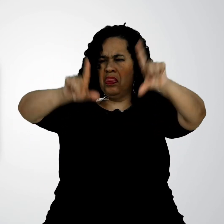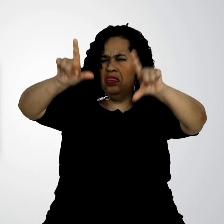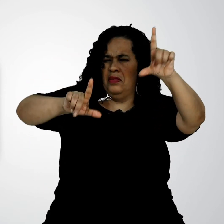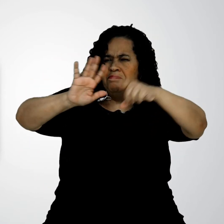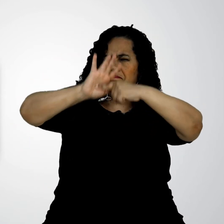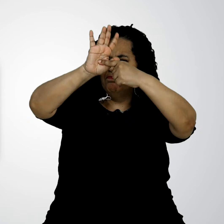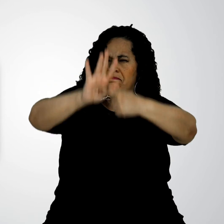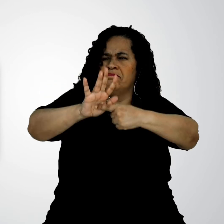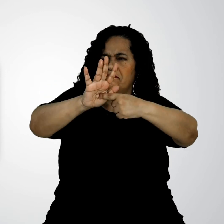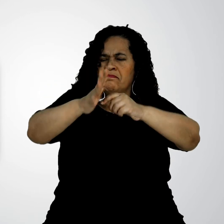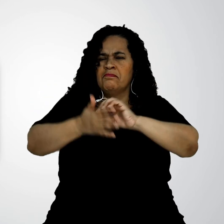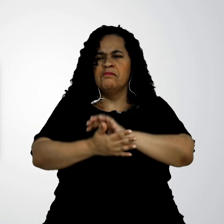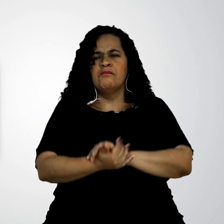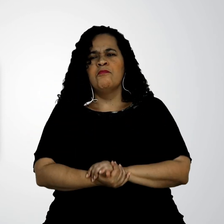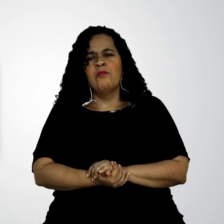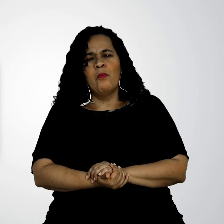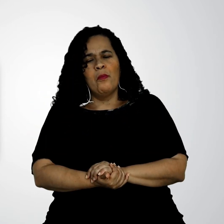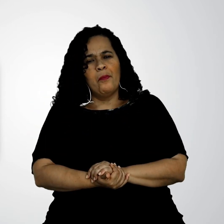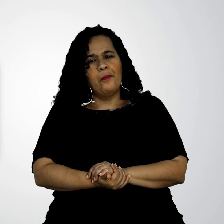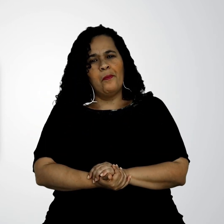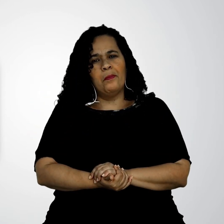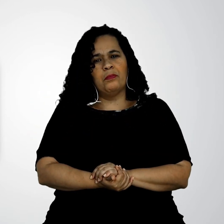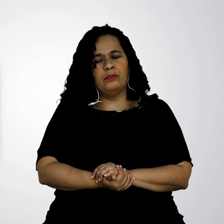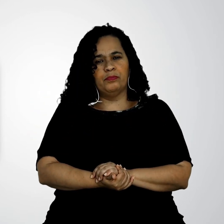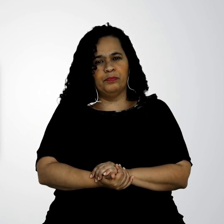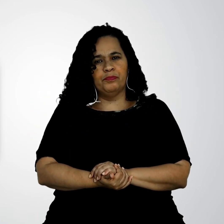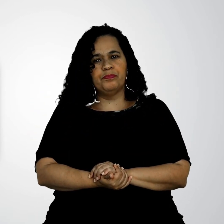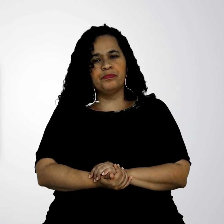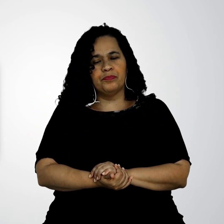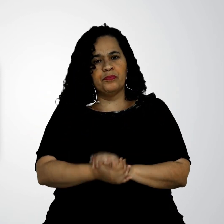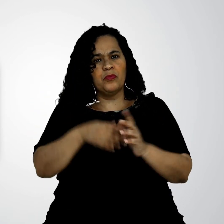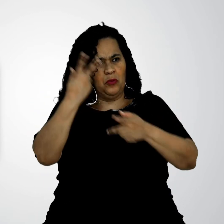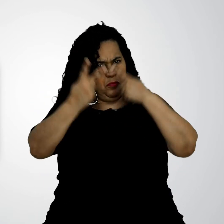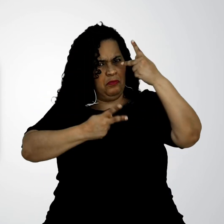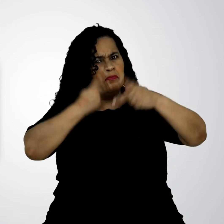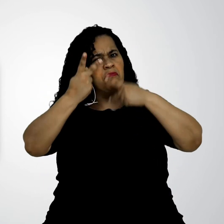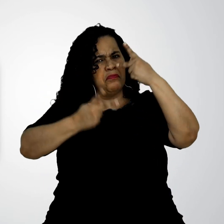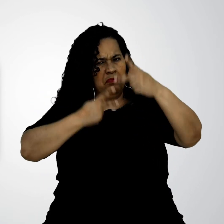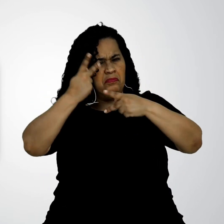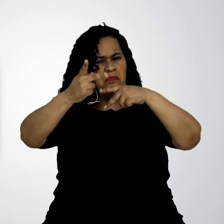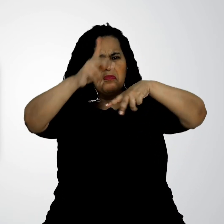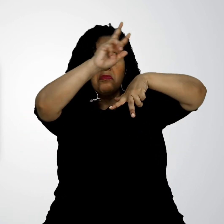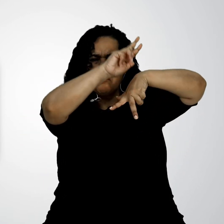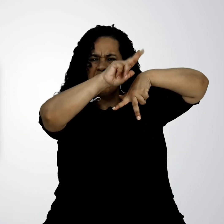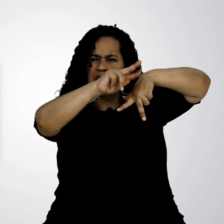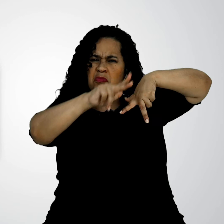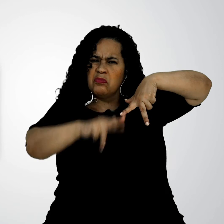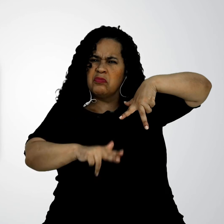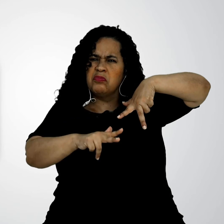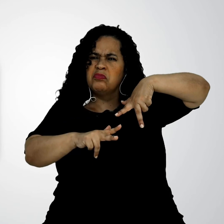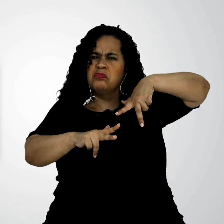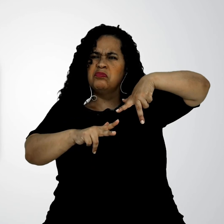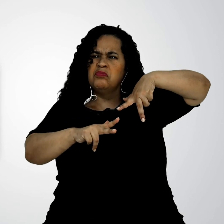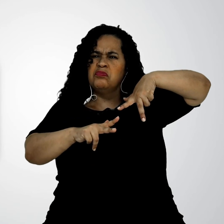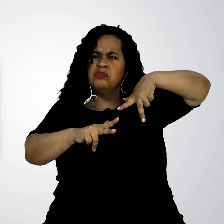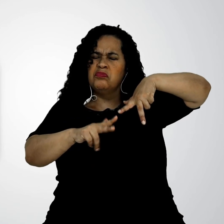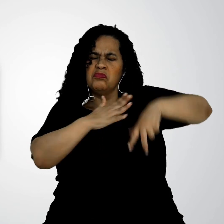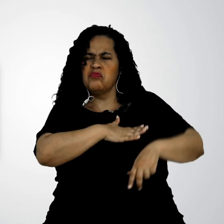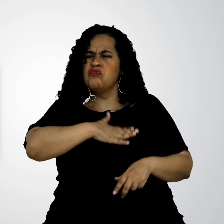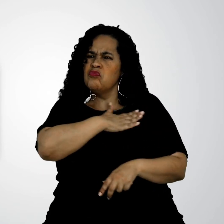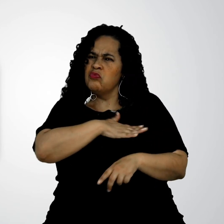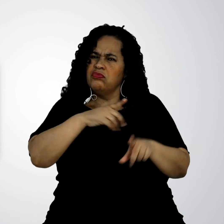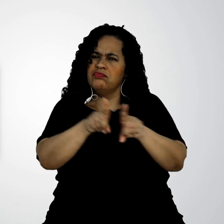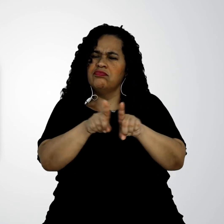rede que fez uma defesa mesmo da ideologia de gênero, né? E a nossa lição, então,